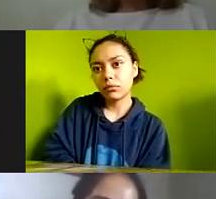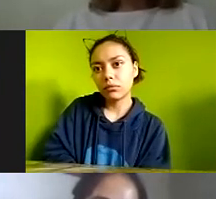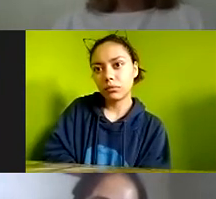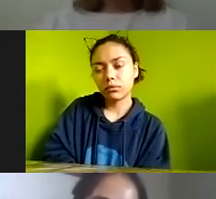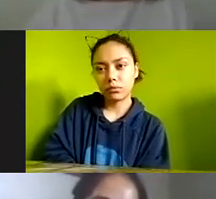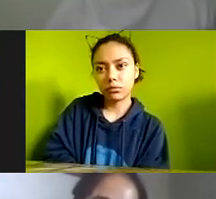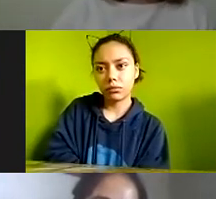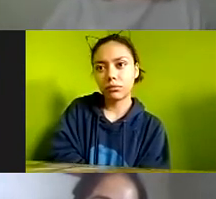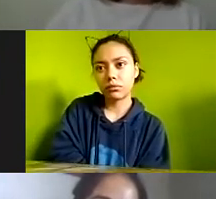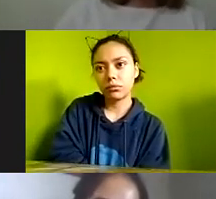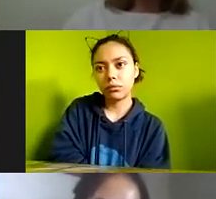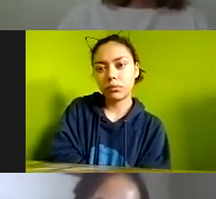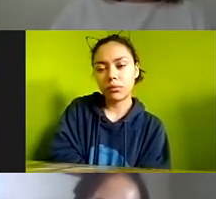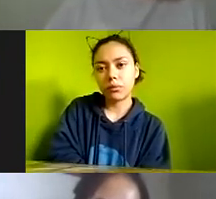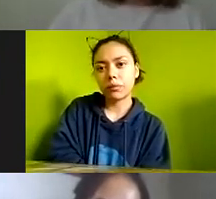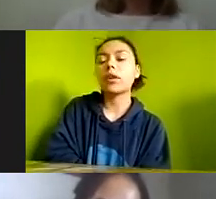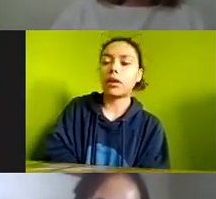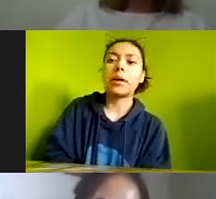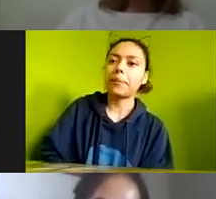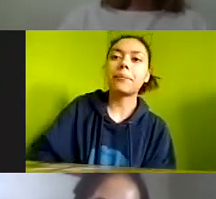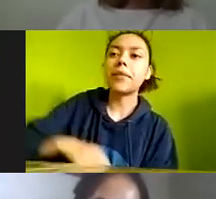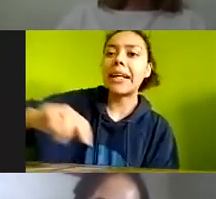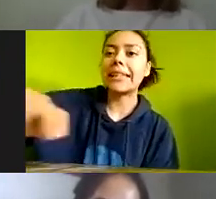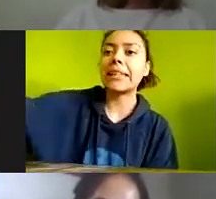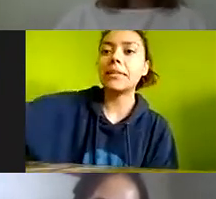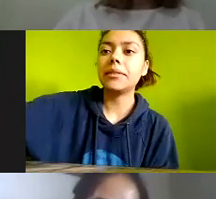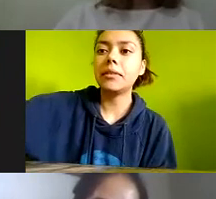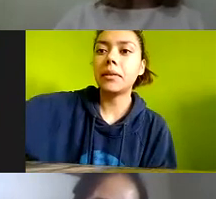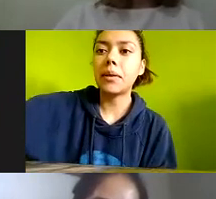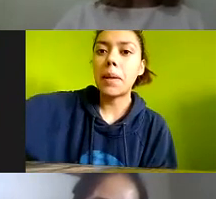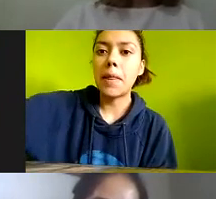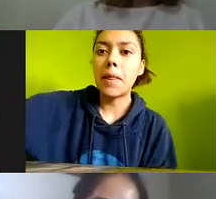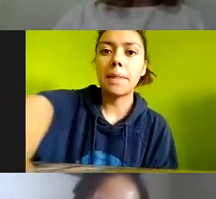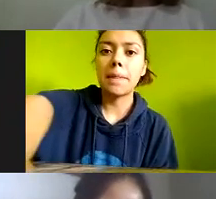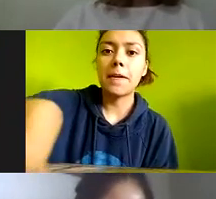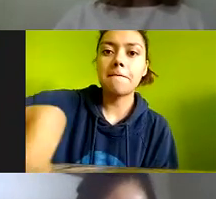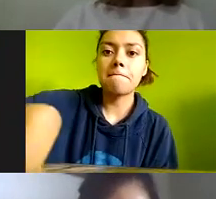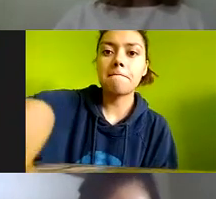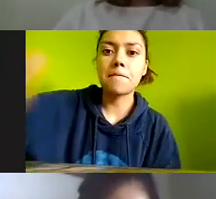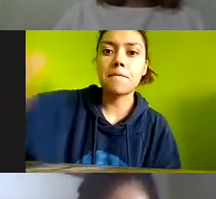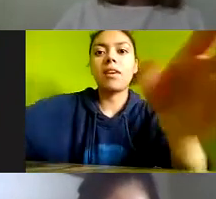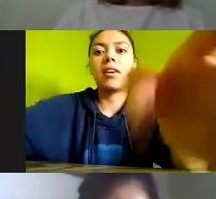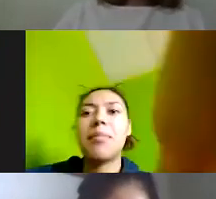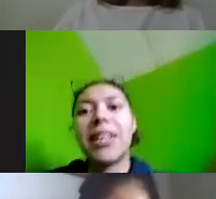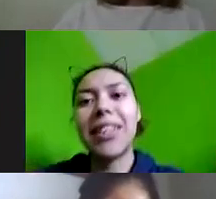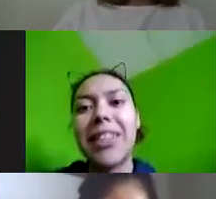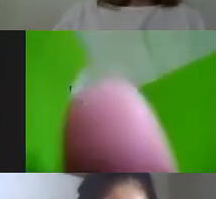y hacerla de la forma en la que es, ¿sí? Gracias. ¿Alguien más tiene alguna duda, pregunta, observación, queja,